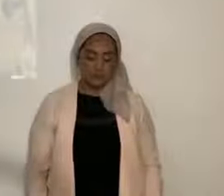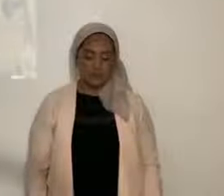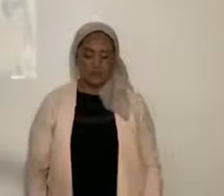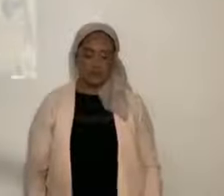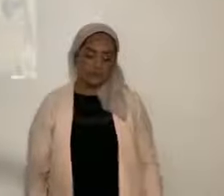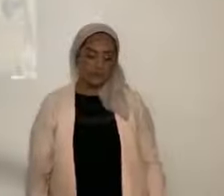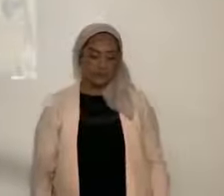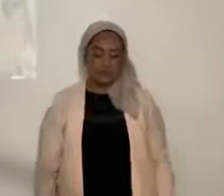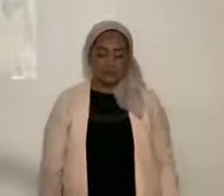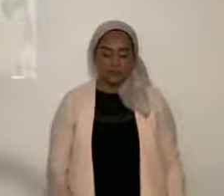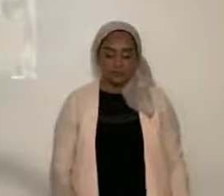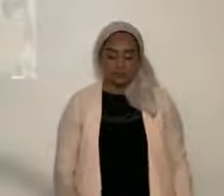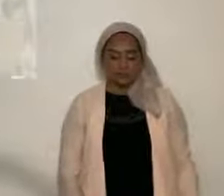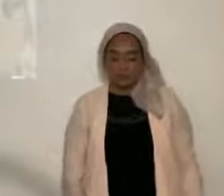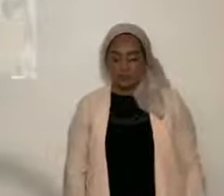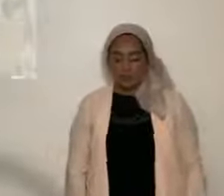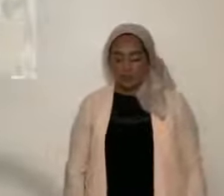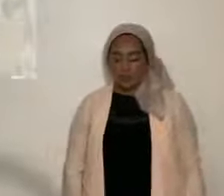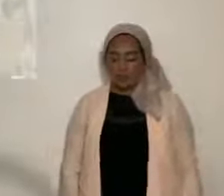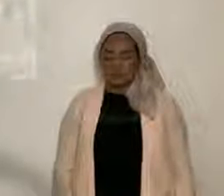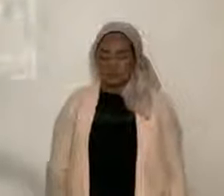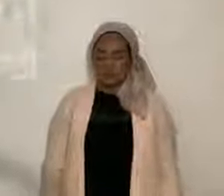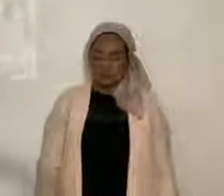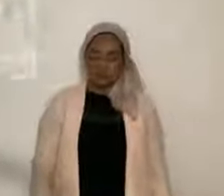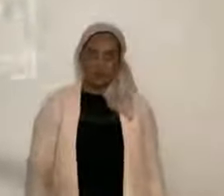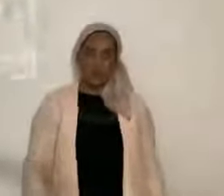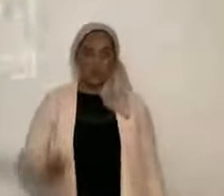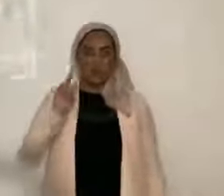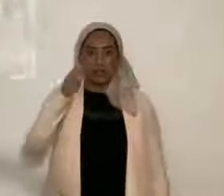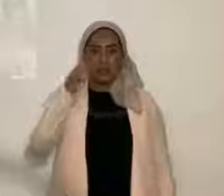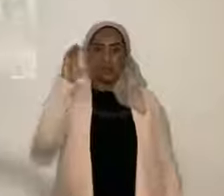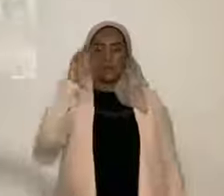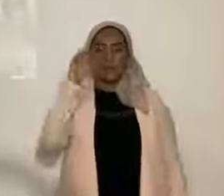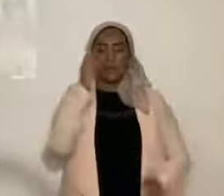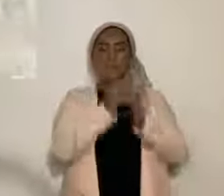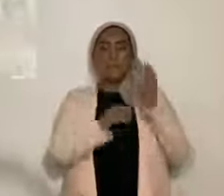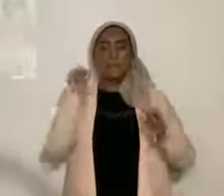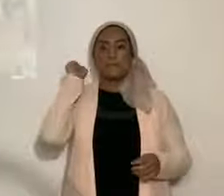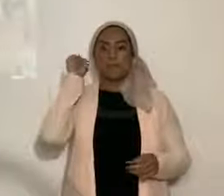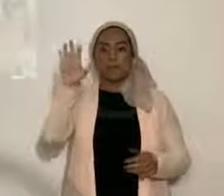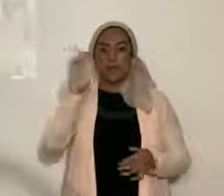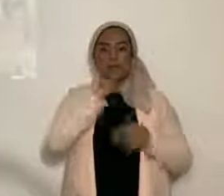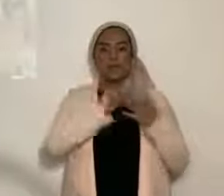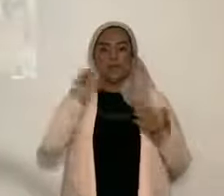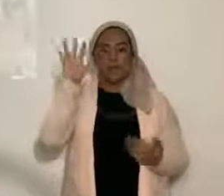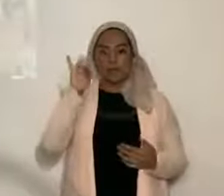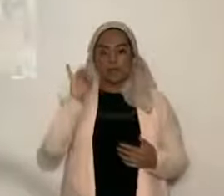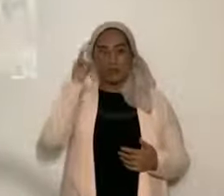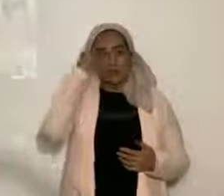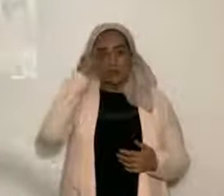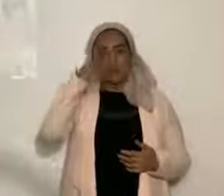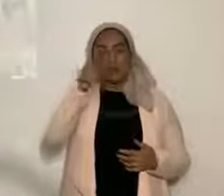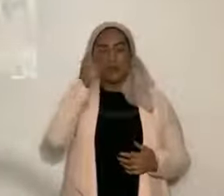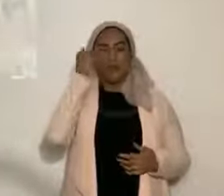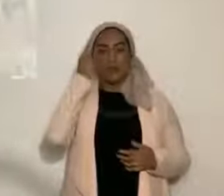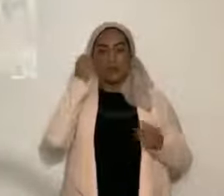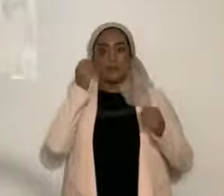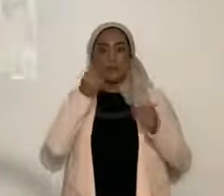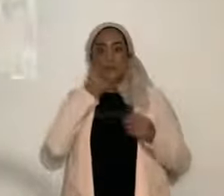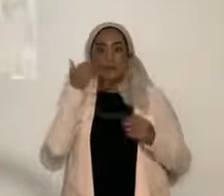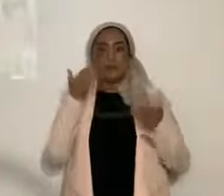de Corintios, vamos para allá. Segunda de Corintios 5, 8. Para que tú lo entiendas bien, yo